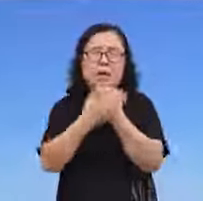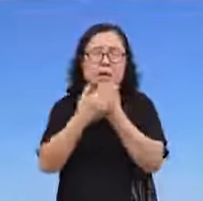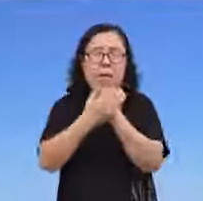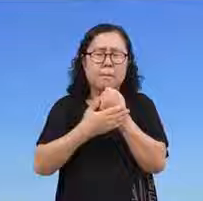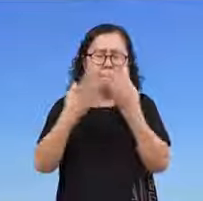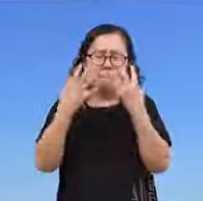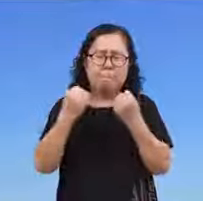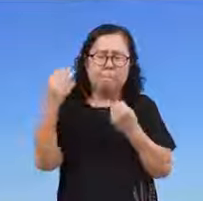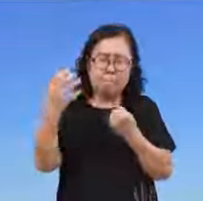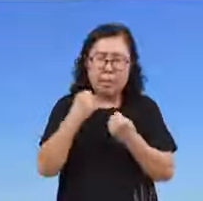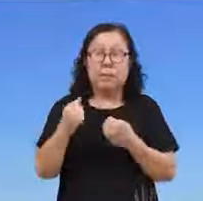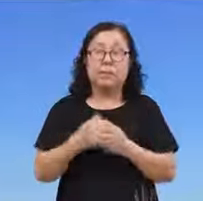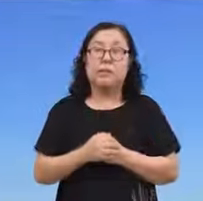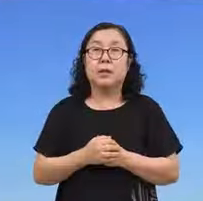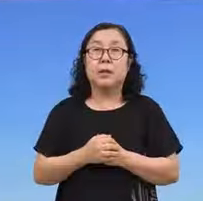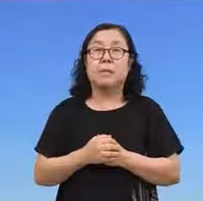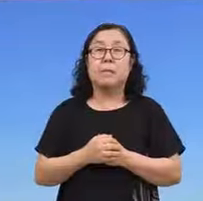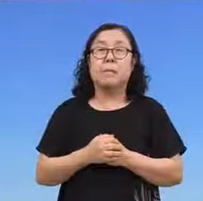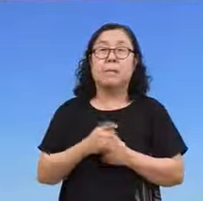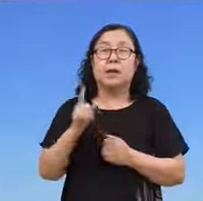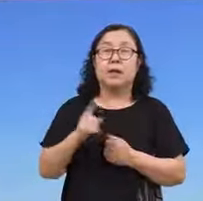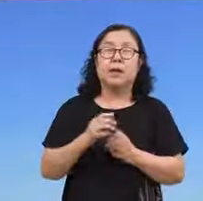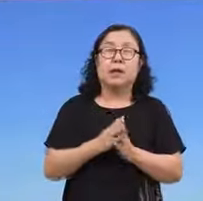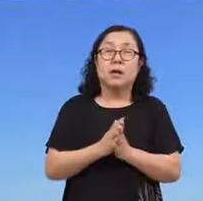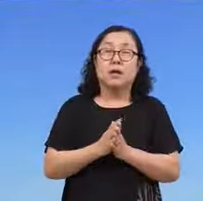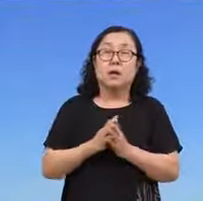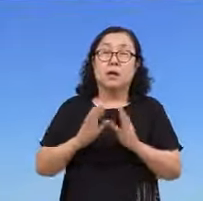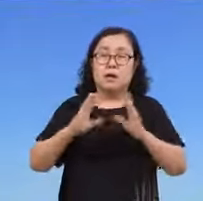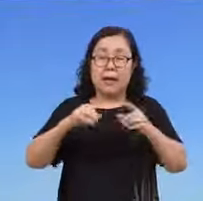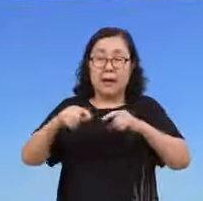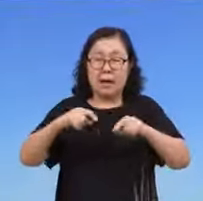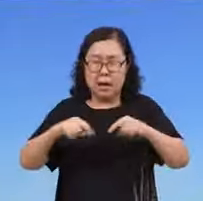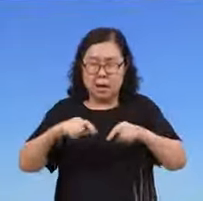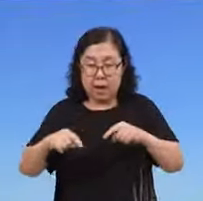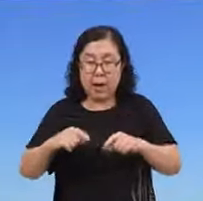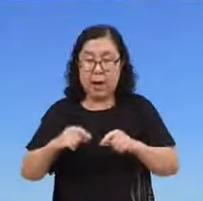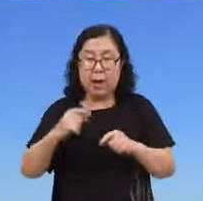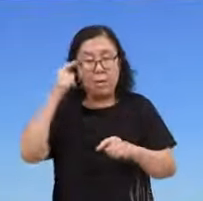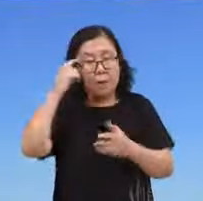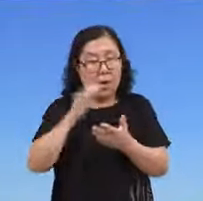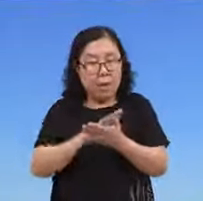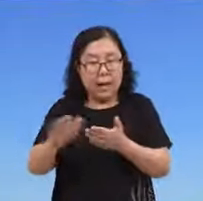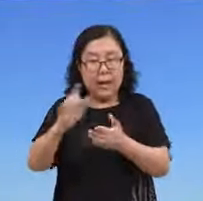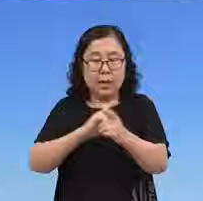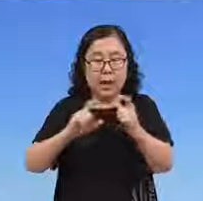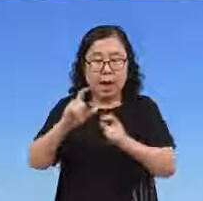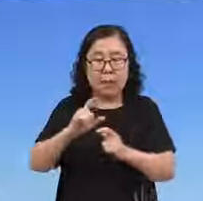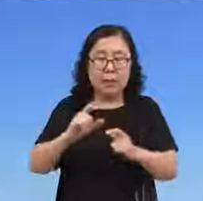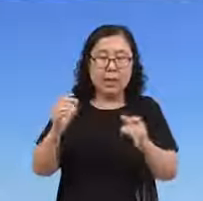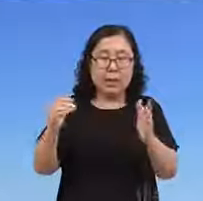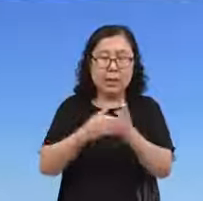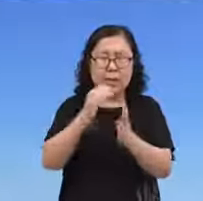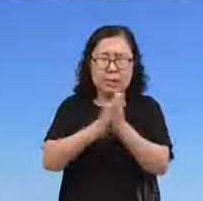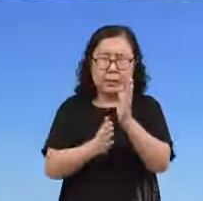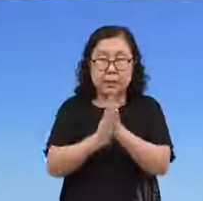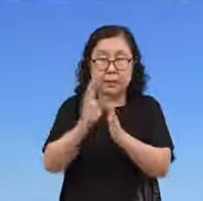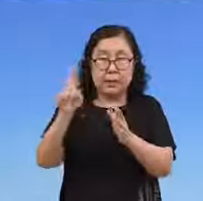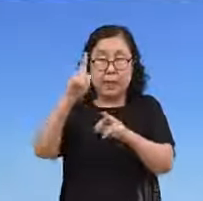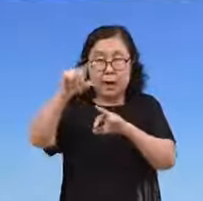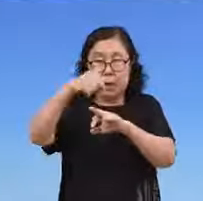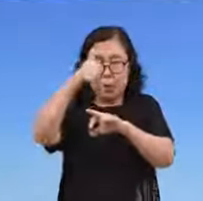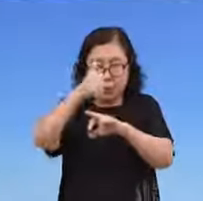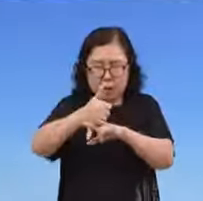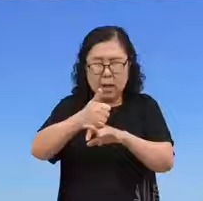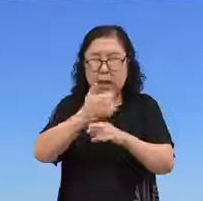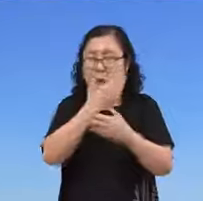그런가 하면은 이사야 9장 7절, 그 정사와 평강의 더함이 무궁하며 또 다윗의 왕좌와